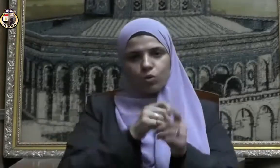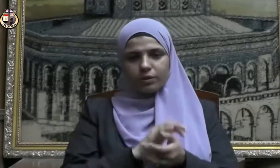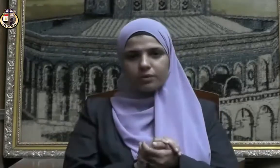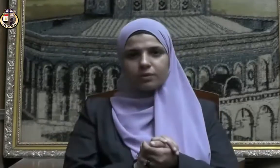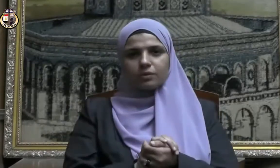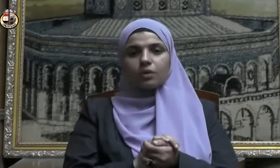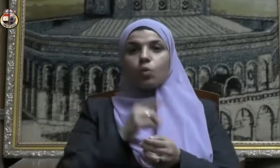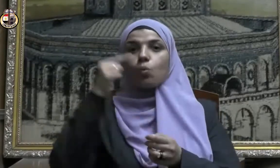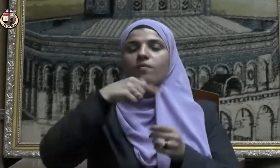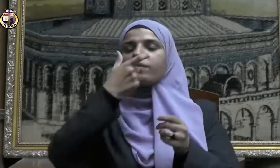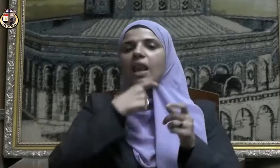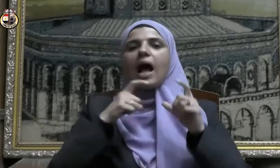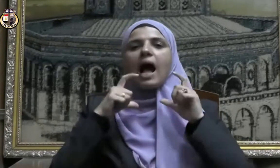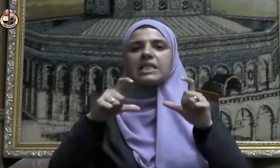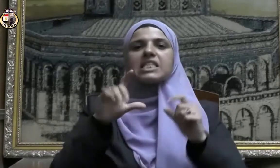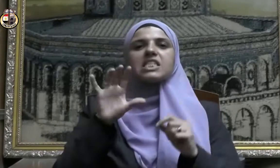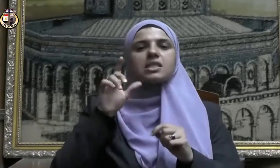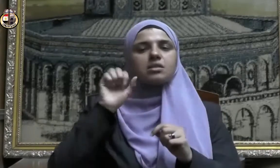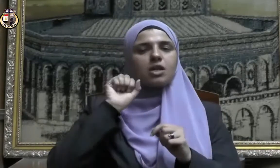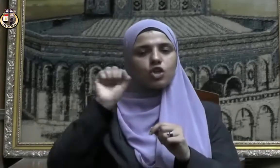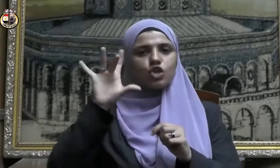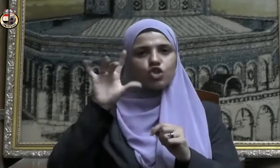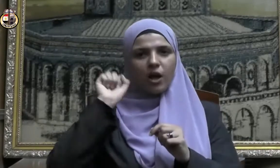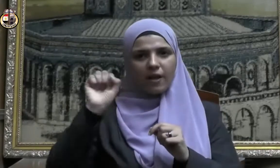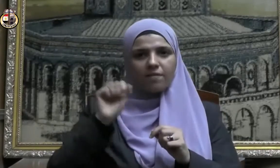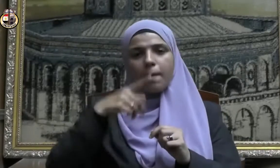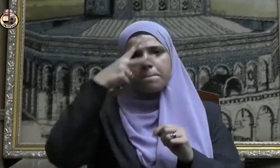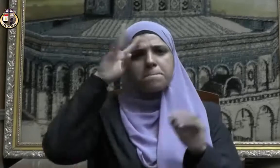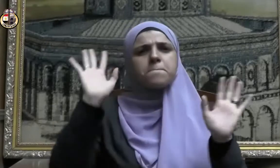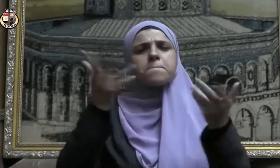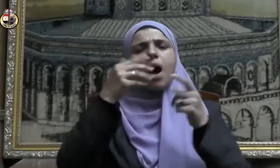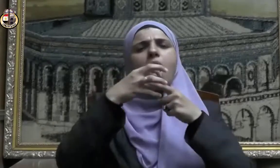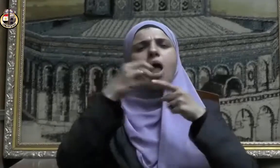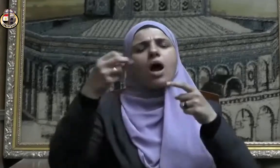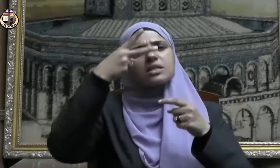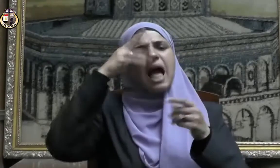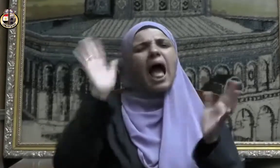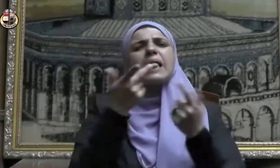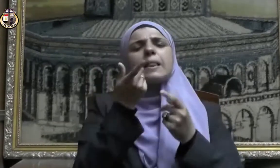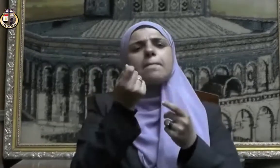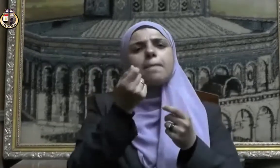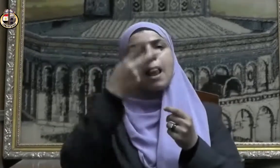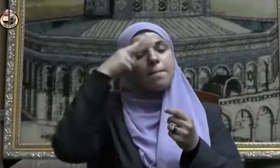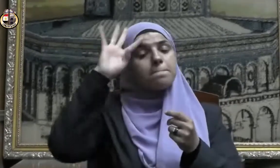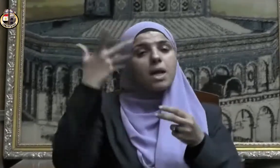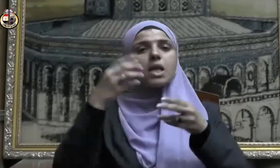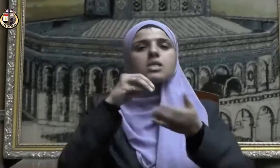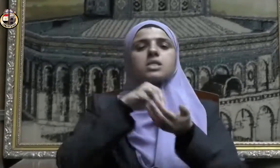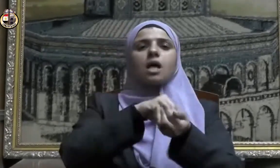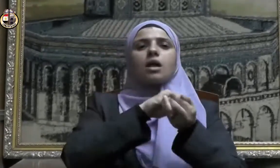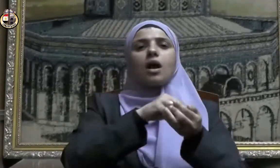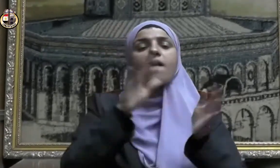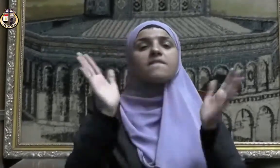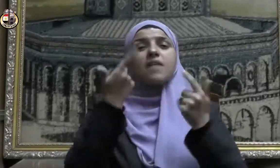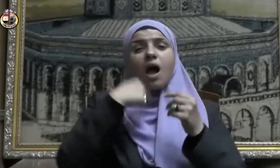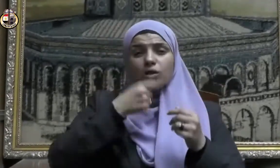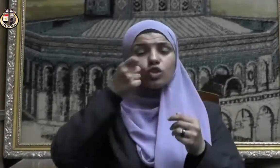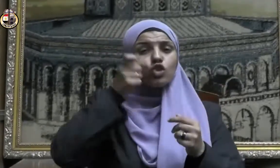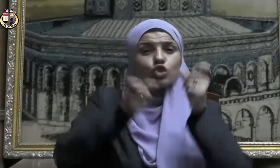وفي الحديث الشريف ما نقص مال من صدقة فما أحوجنا